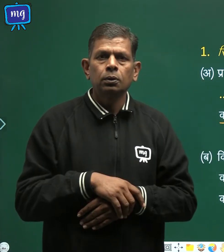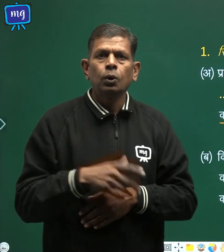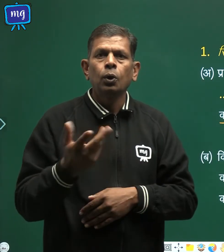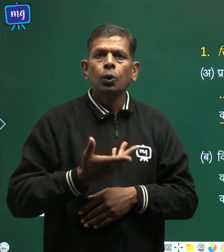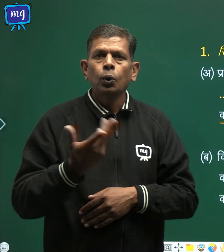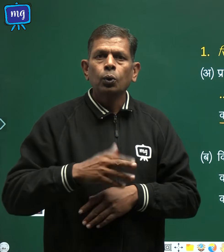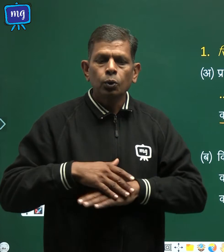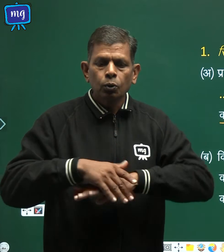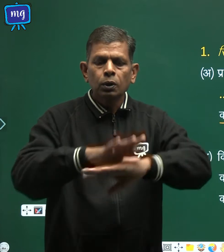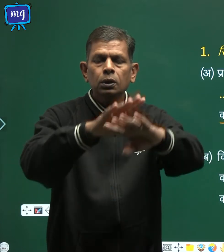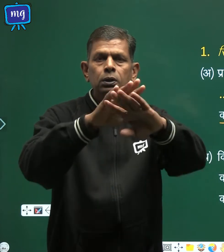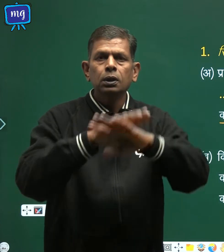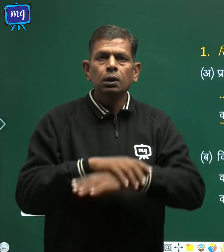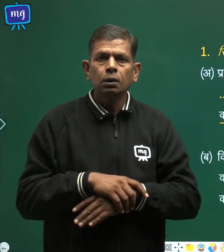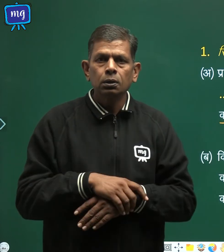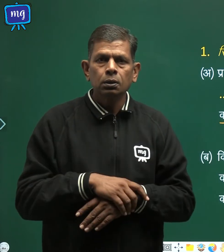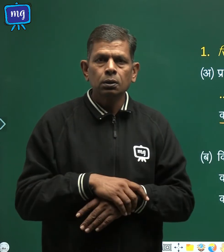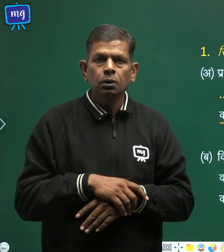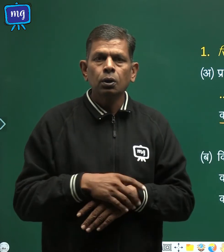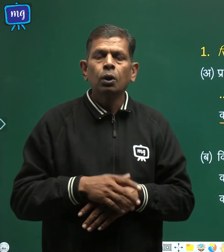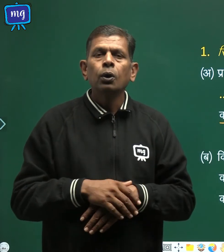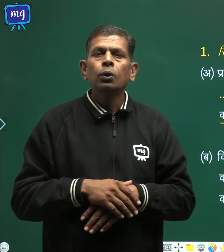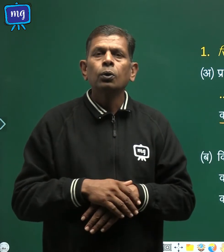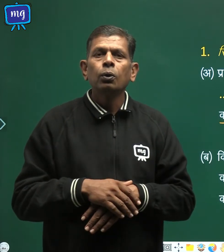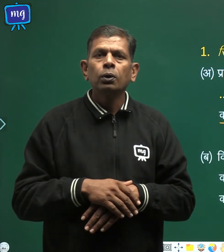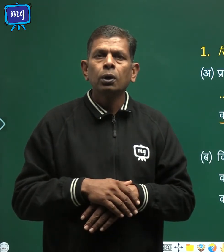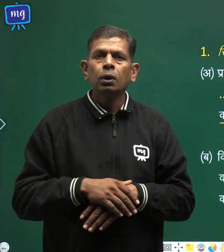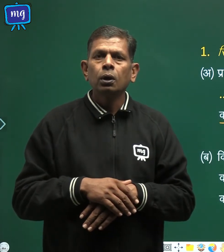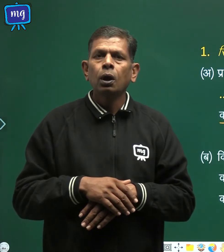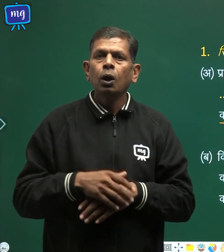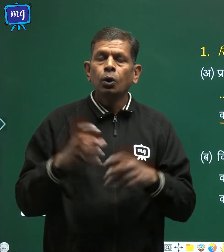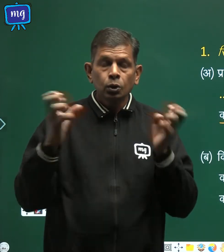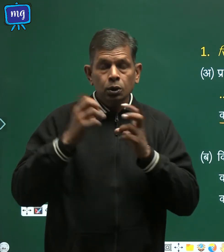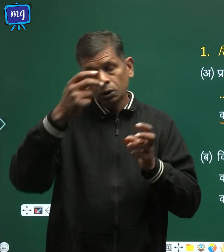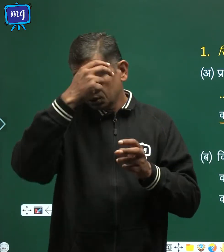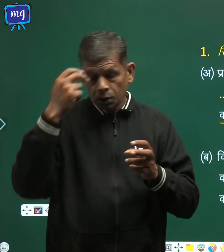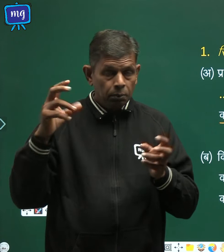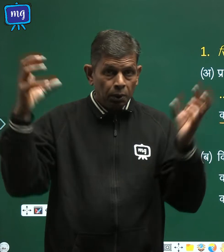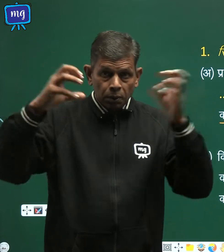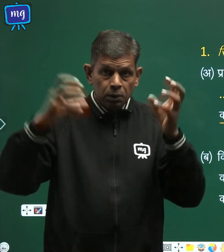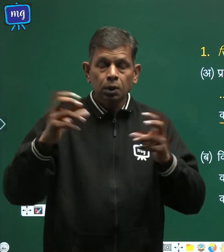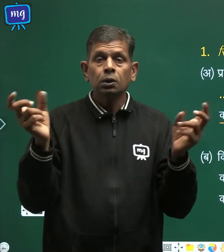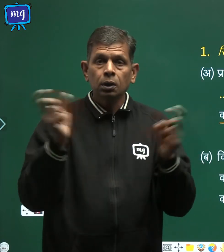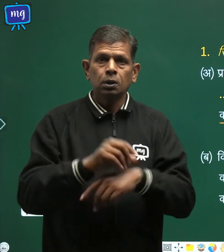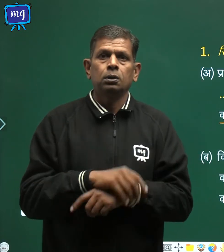क्यों पलायन करते हैं? जलवायु परिवर्तन के कारण। तो हम यहाँ लिखेंगे